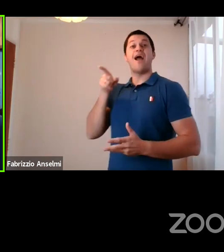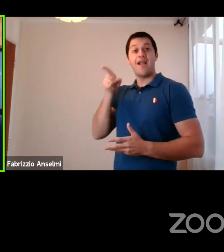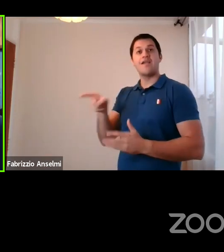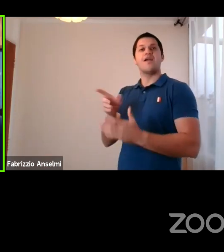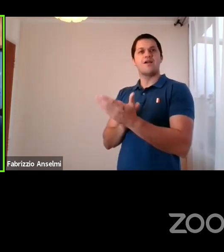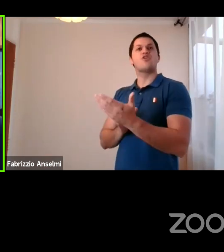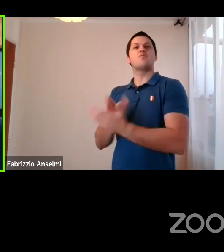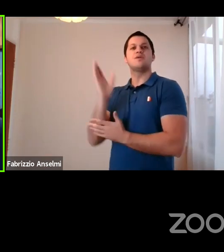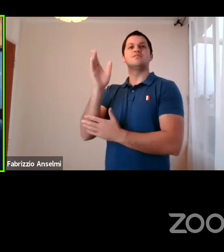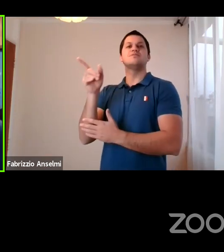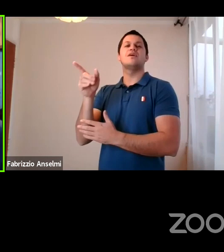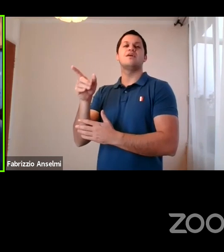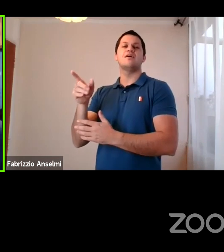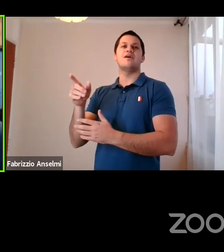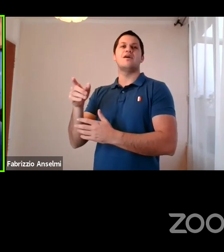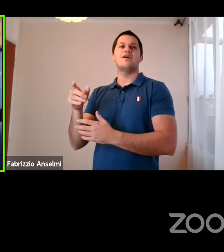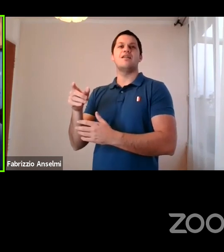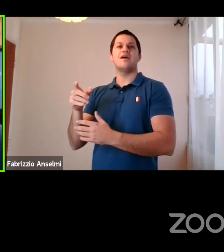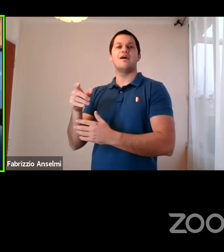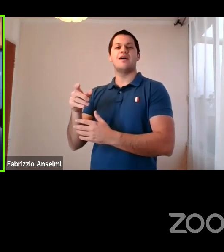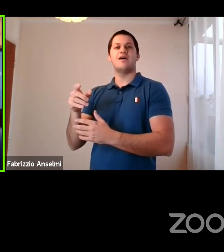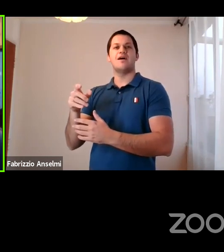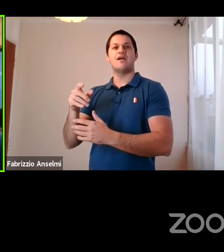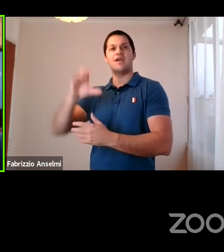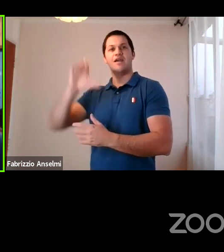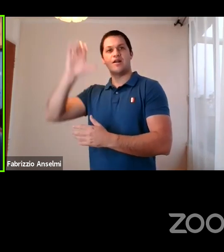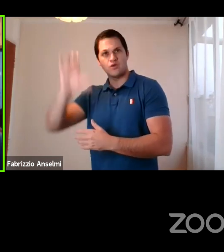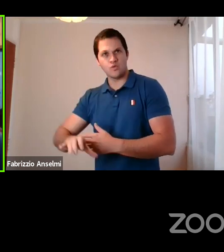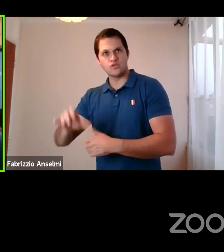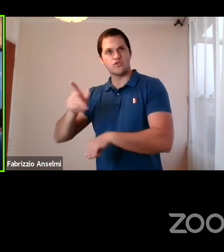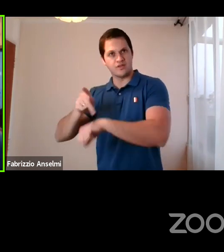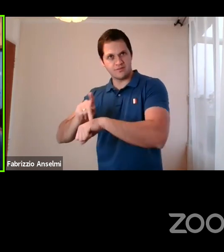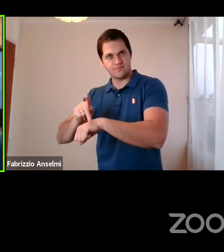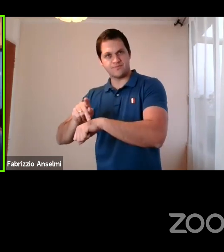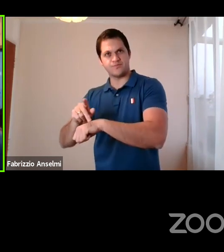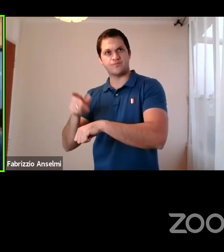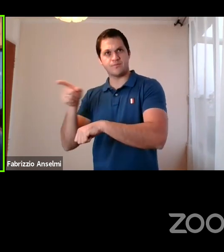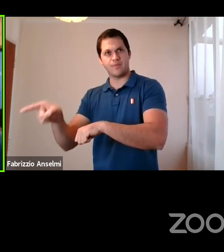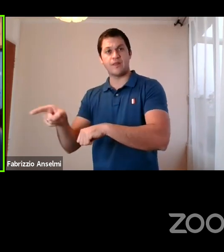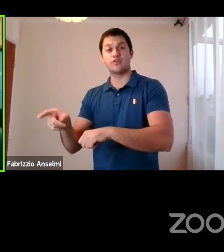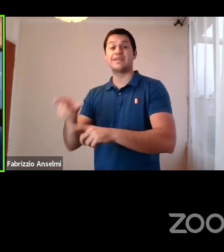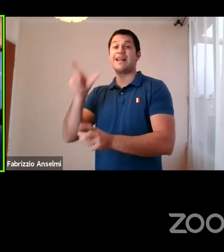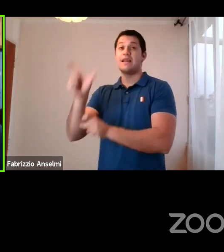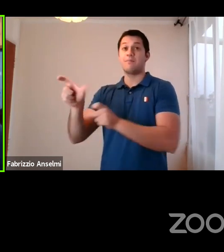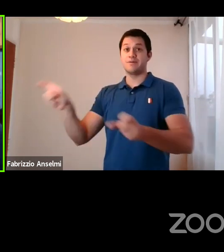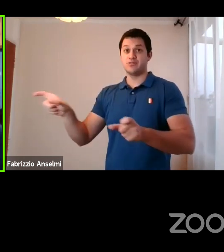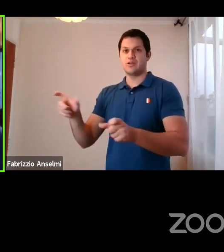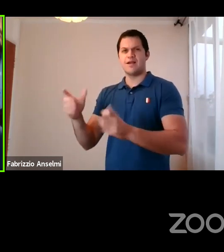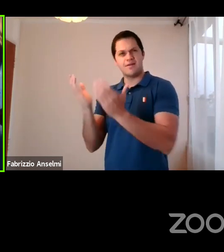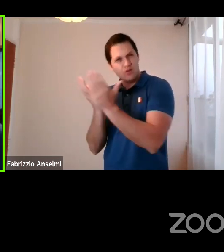Pero estos egresados, que se llamaban kinesioterapeutas,